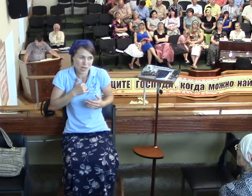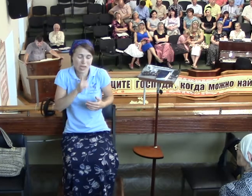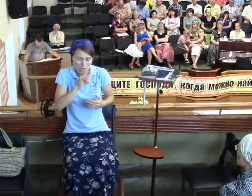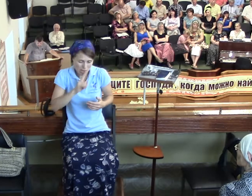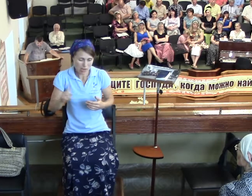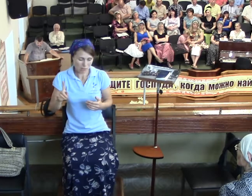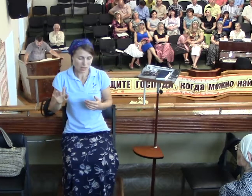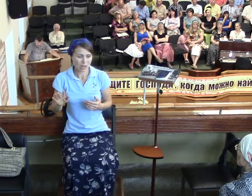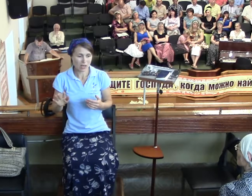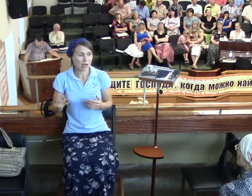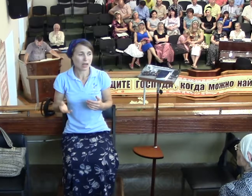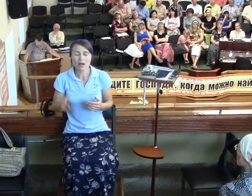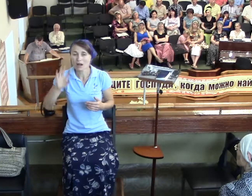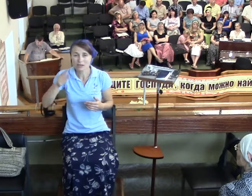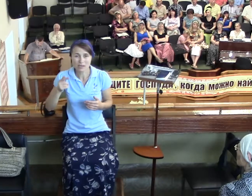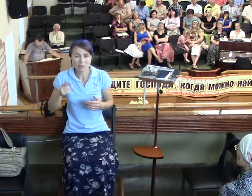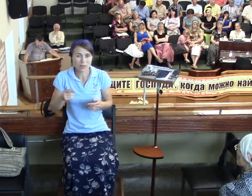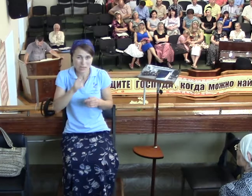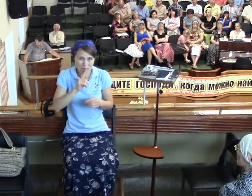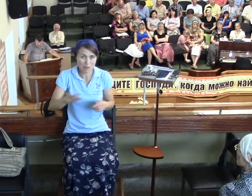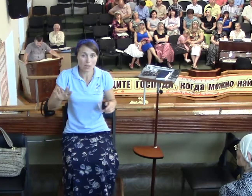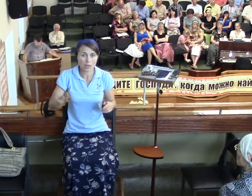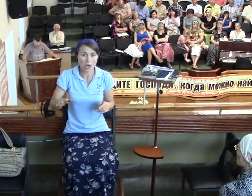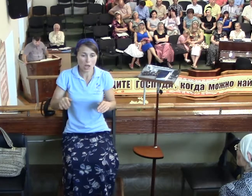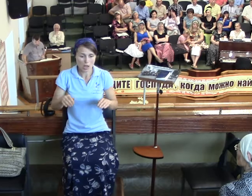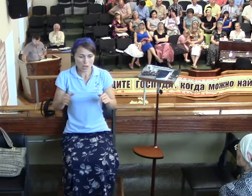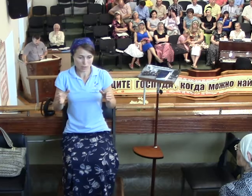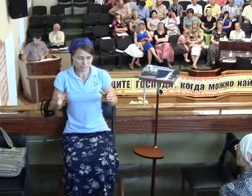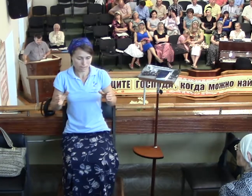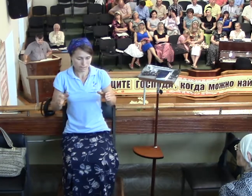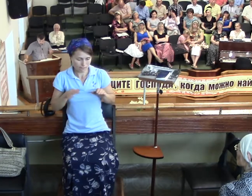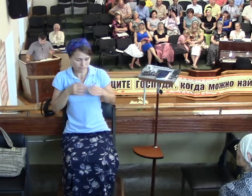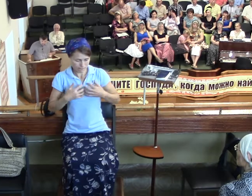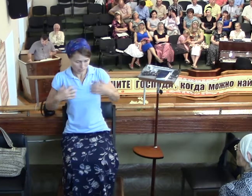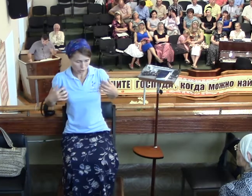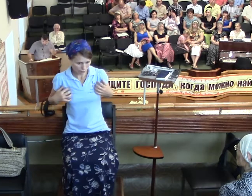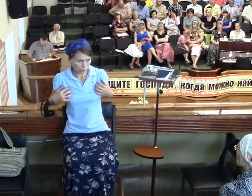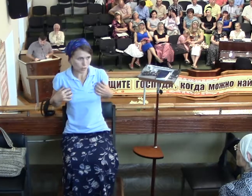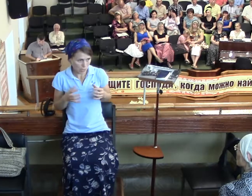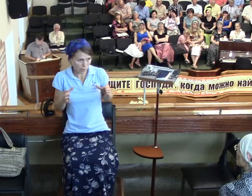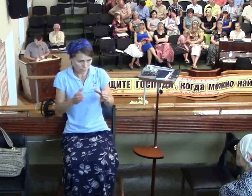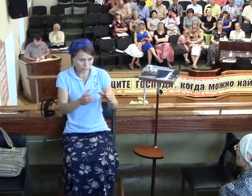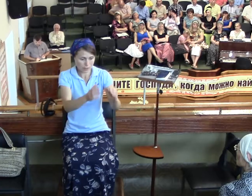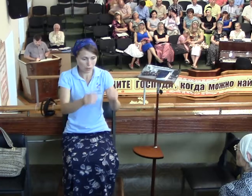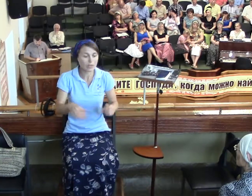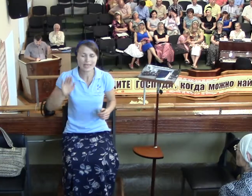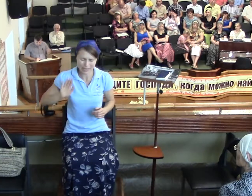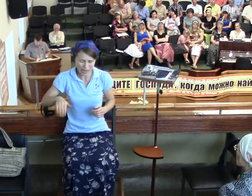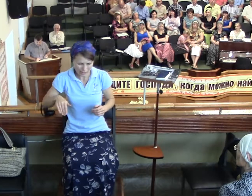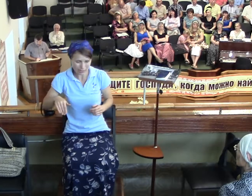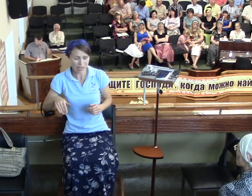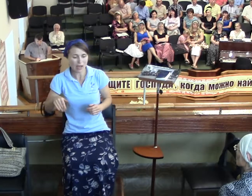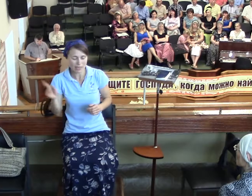не дала пищи, хотя бы не стало овец в загоне, рогатого скота в стойлах, но и тогда я буду радоваться о Господе